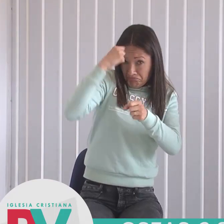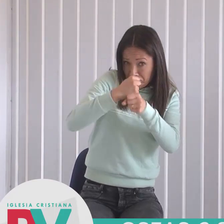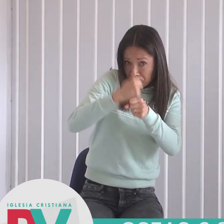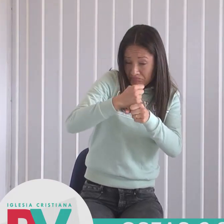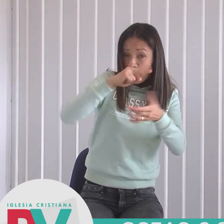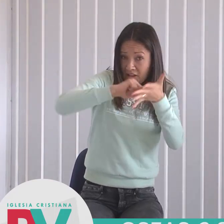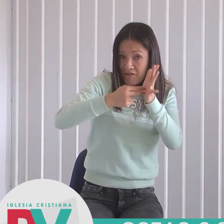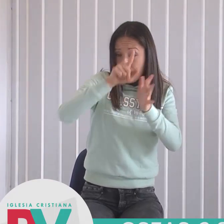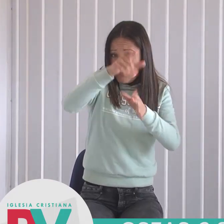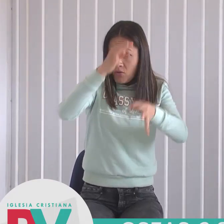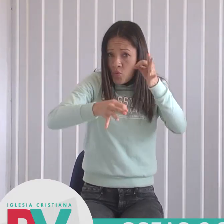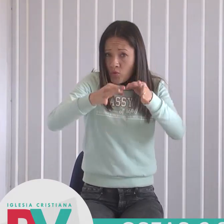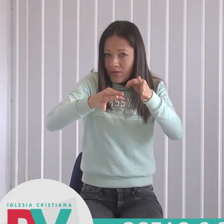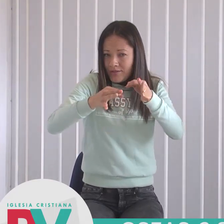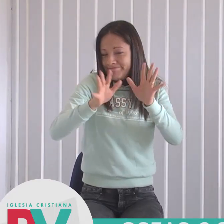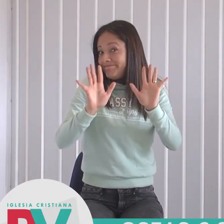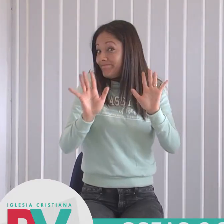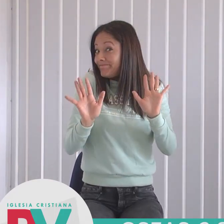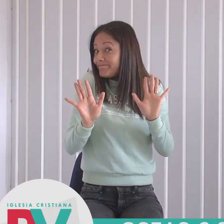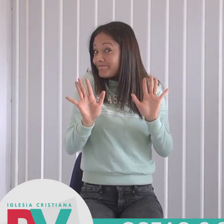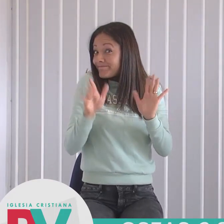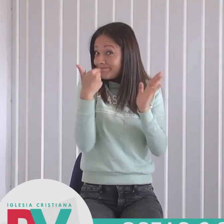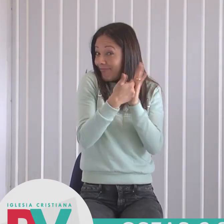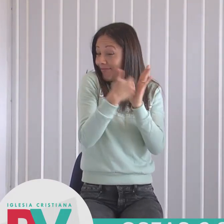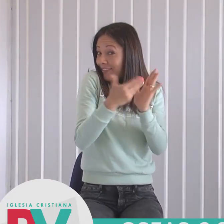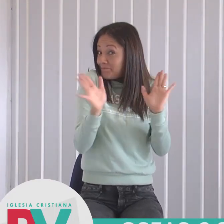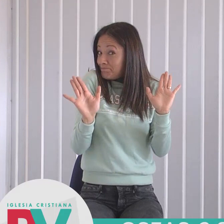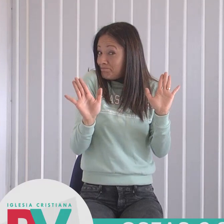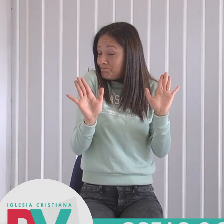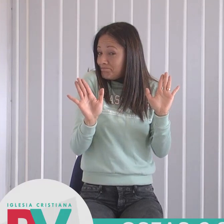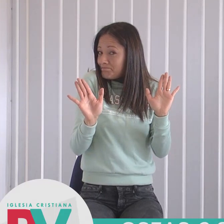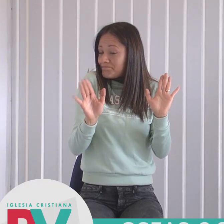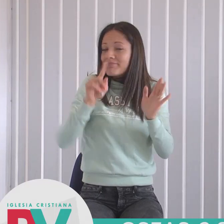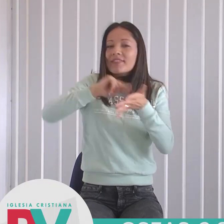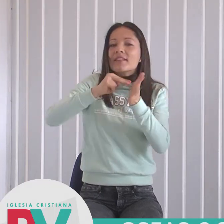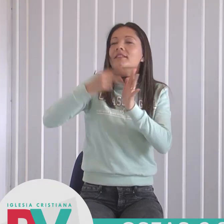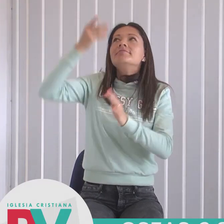usted sea justo o injusto. Eso es garantía de que Dios